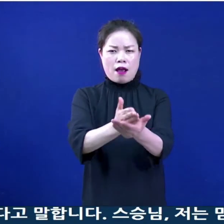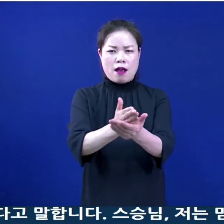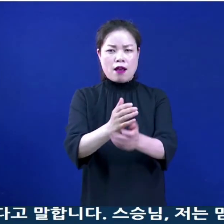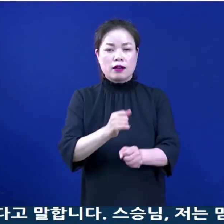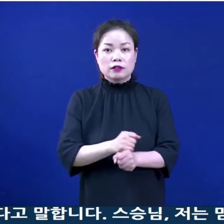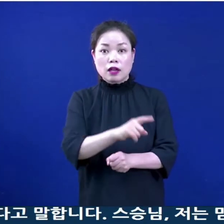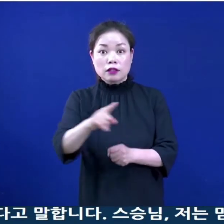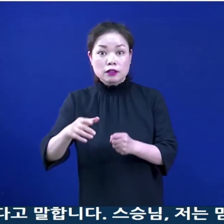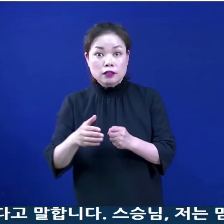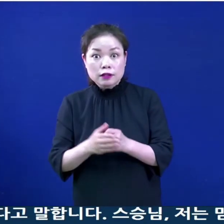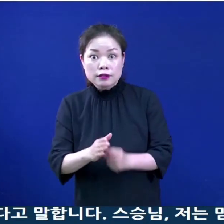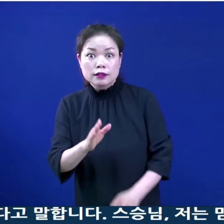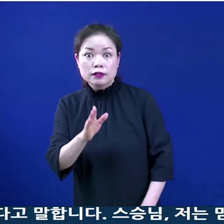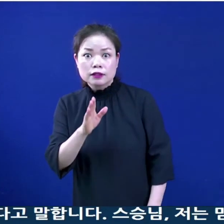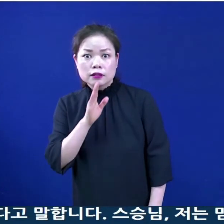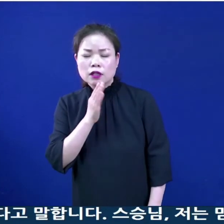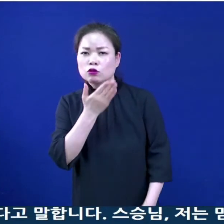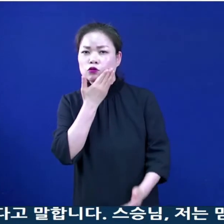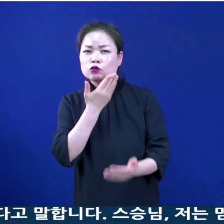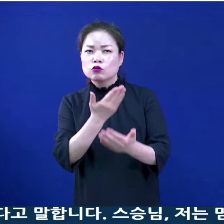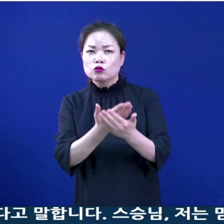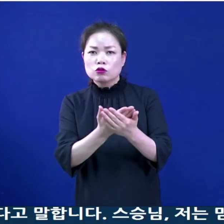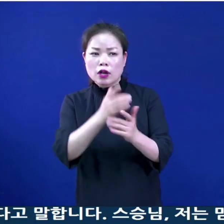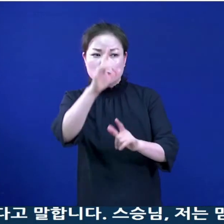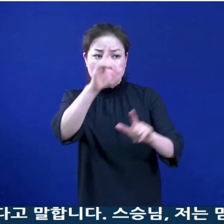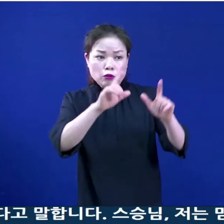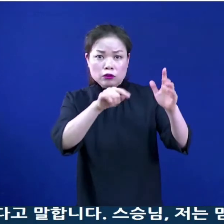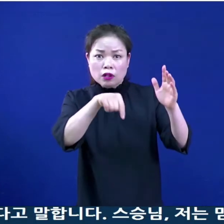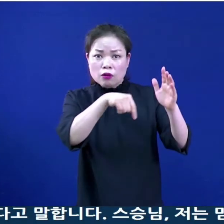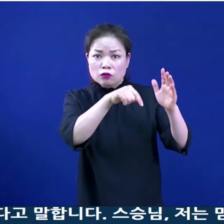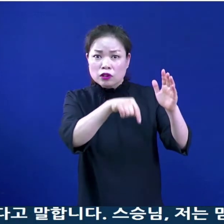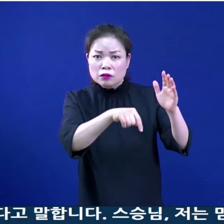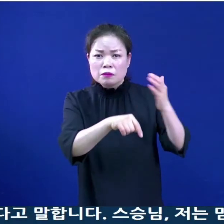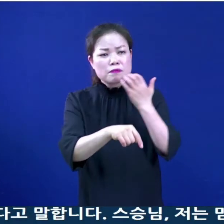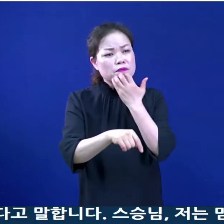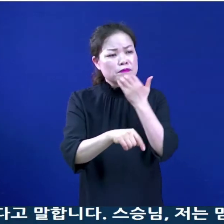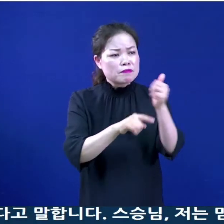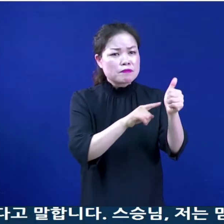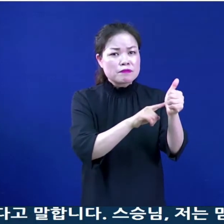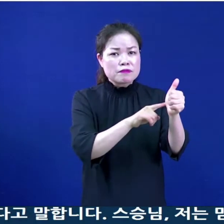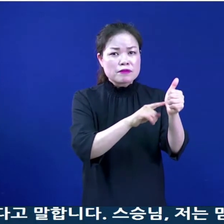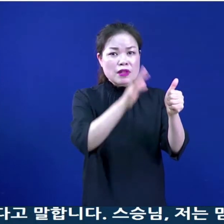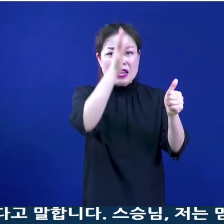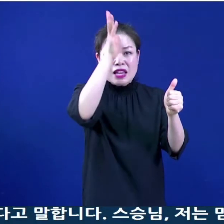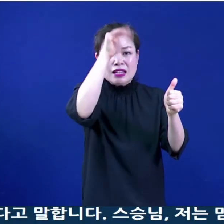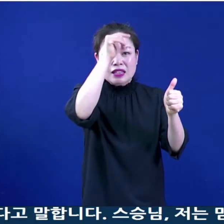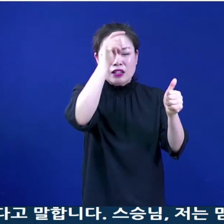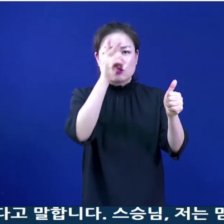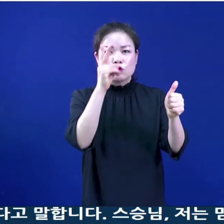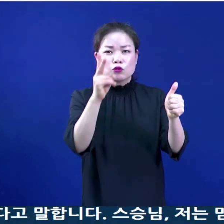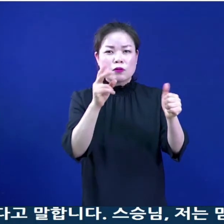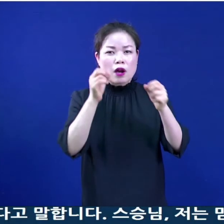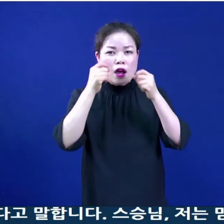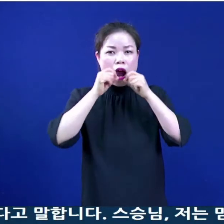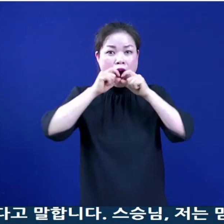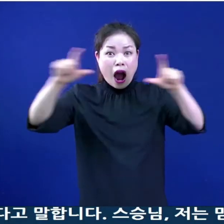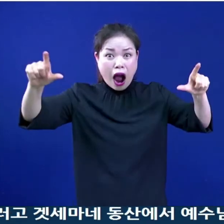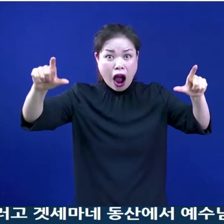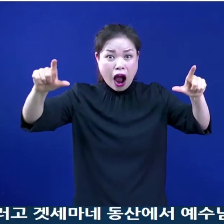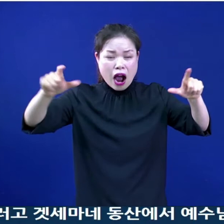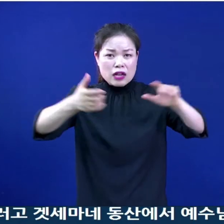그런데 진작 중요한 장면에서 베드로는 닭이 2번